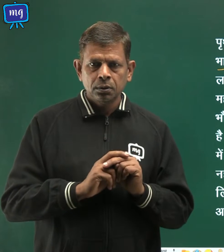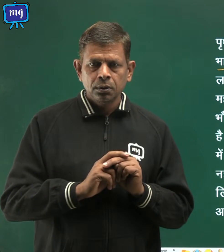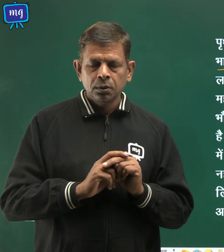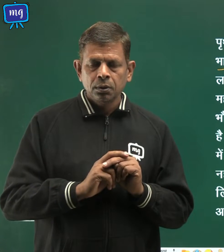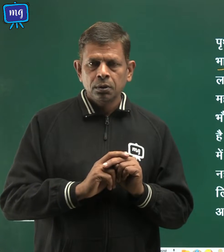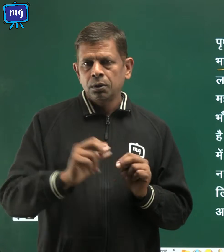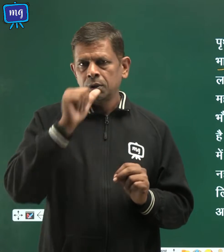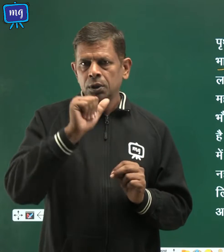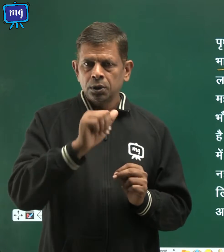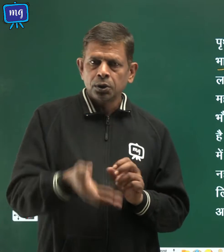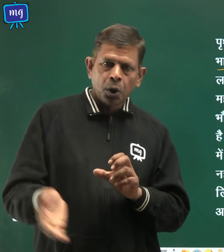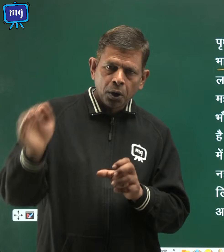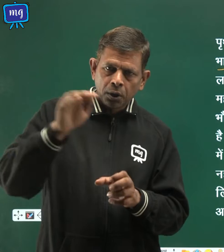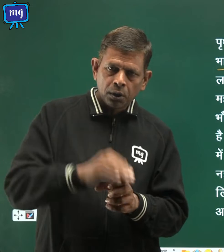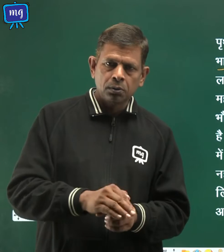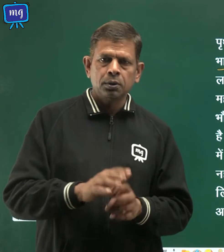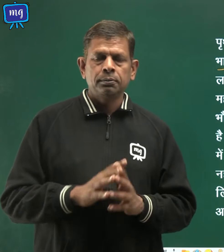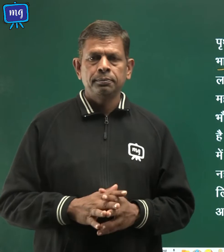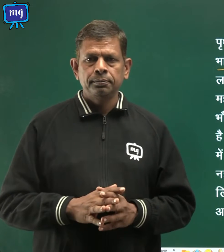जल से ढका हुआ है।